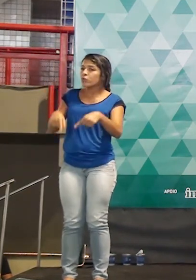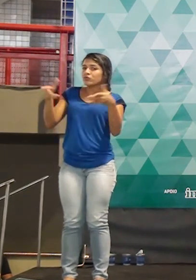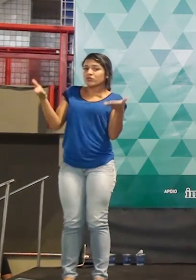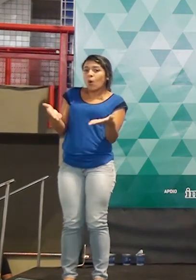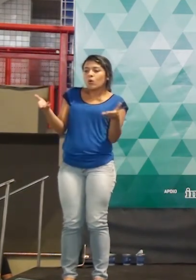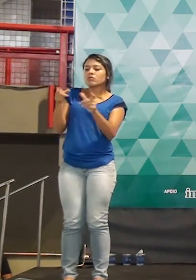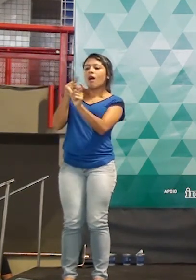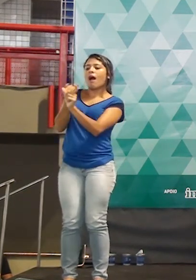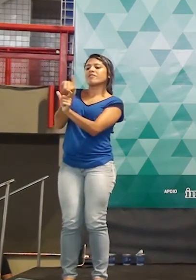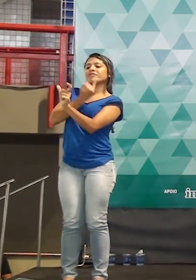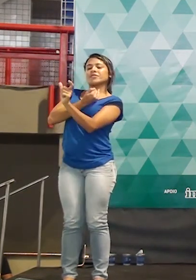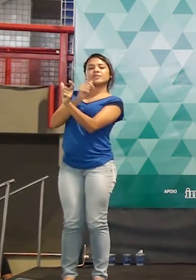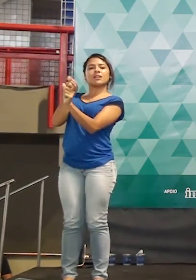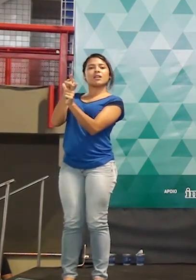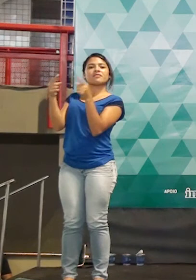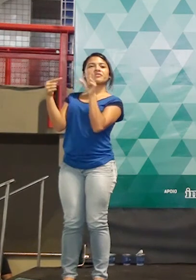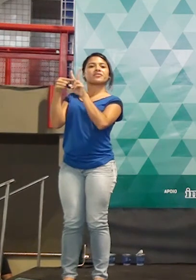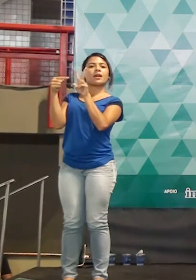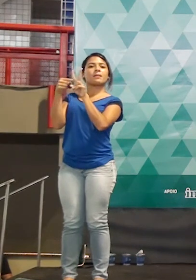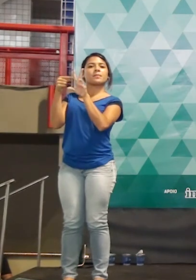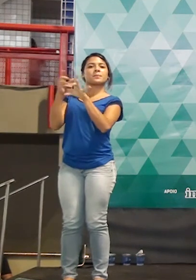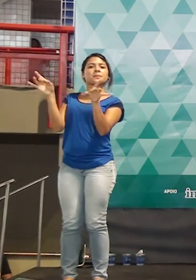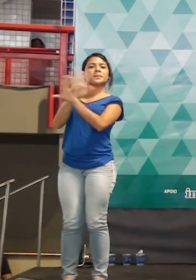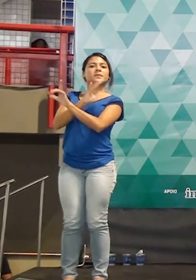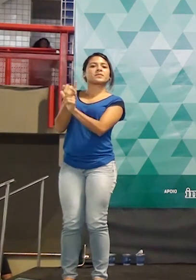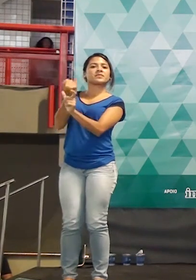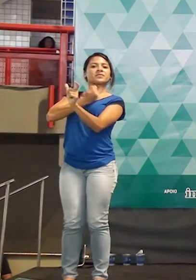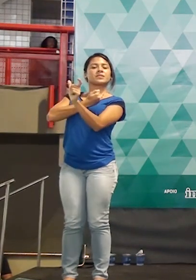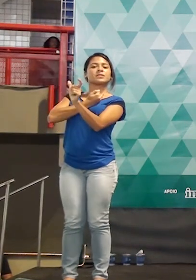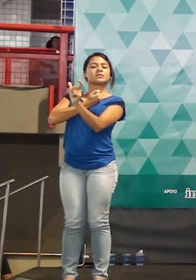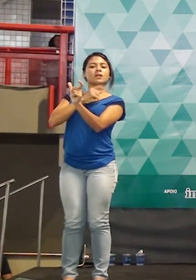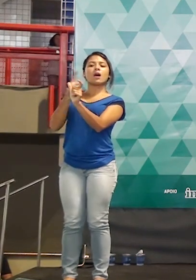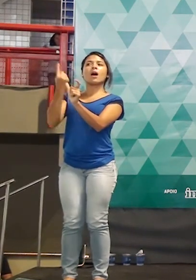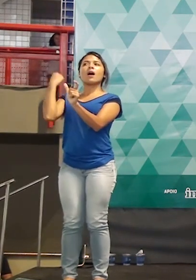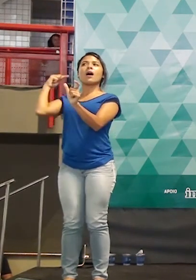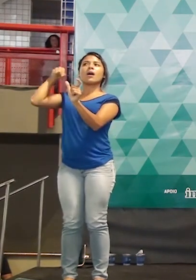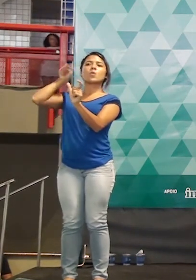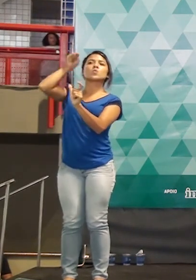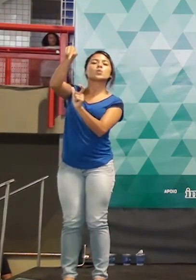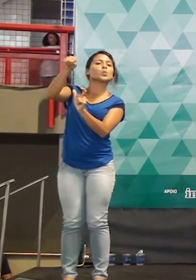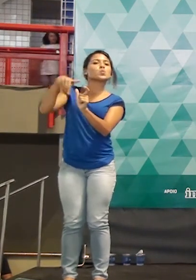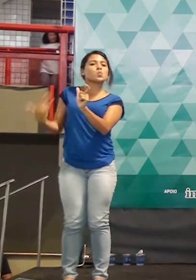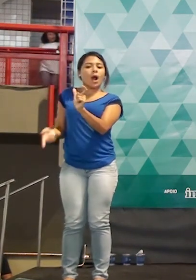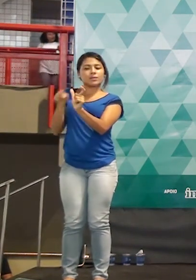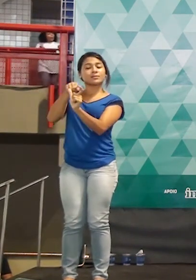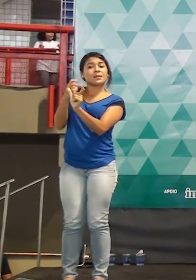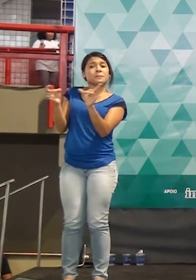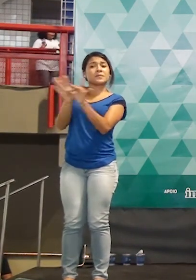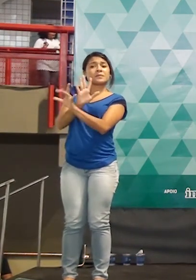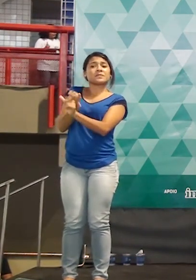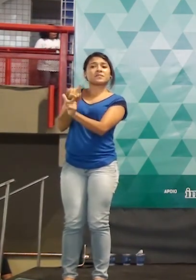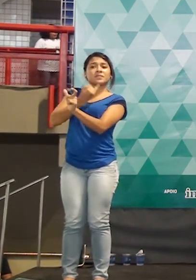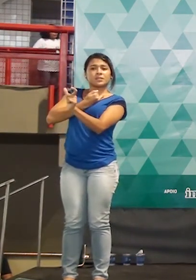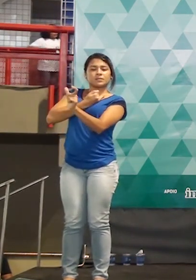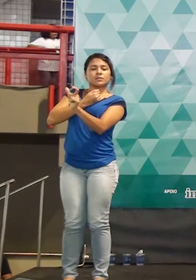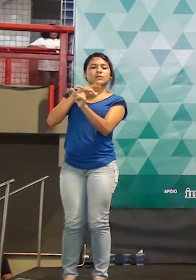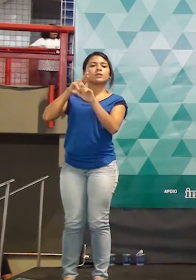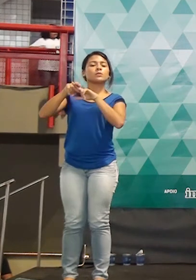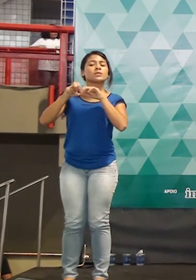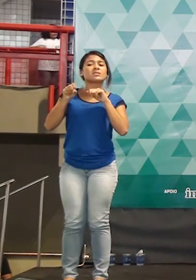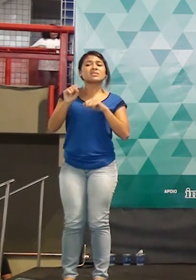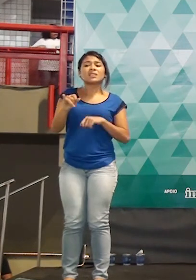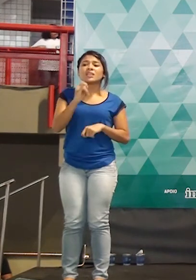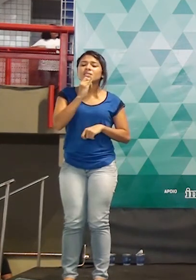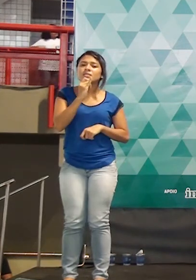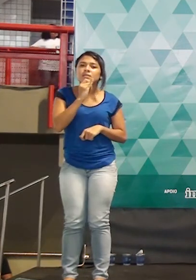o atualmente e um verbo no presente na mesma situação de ideia, eu perco